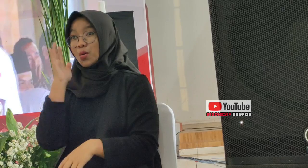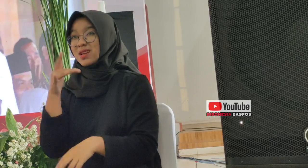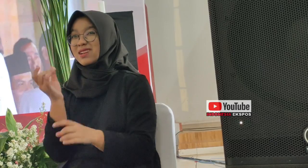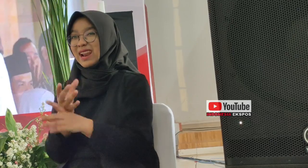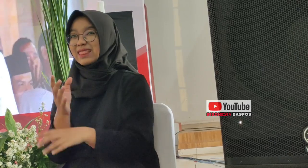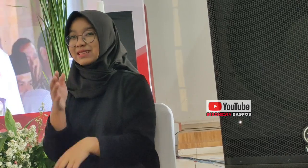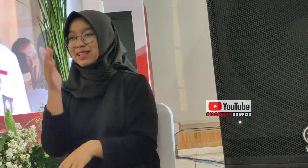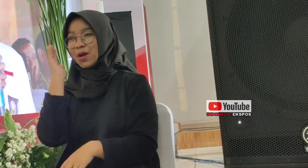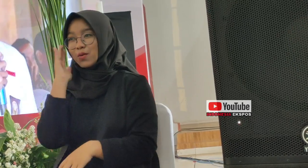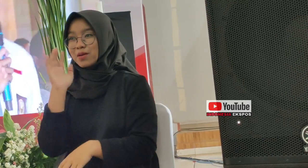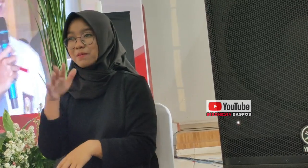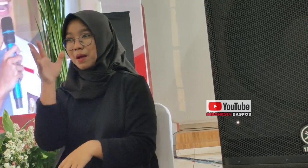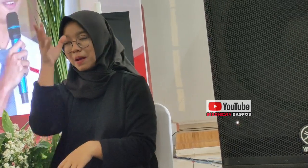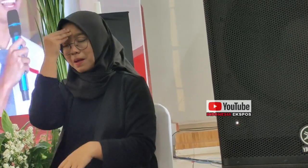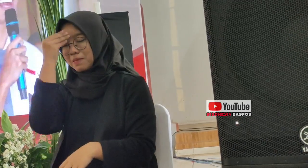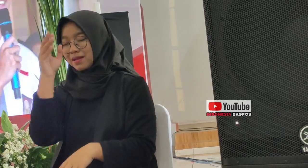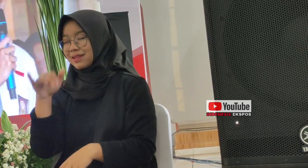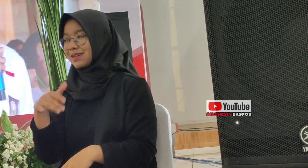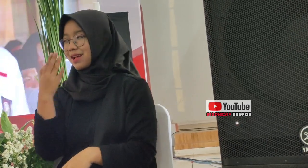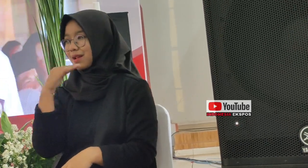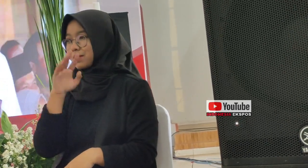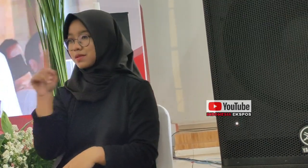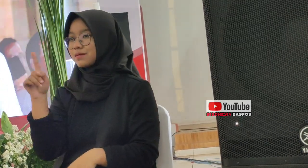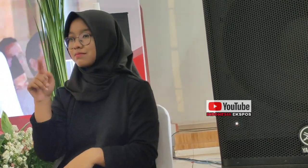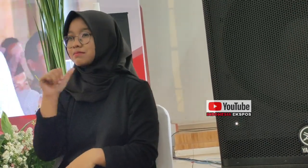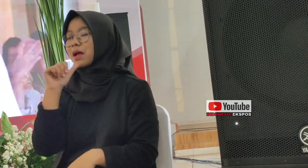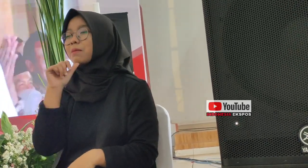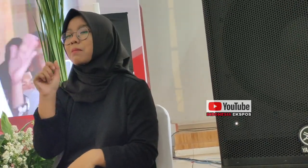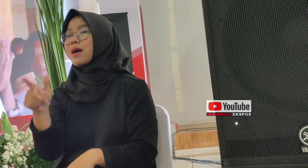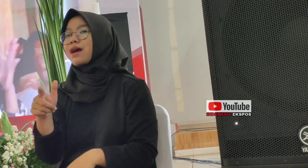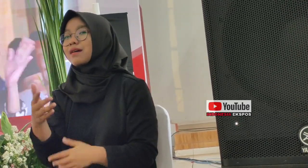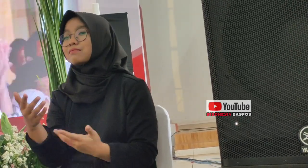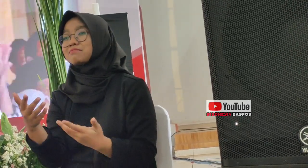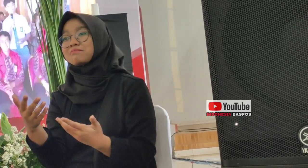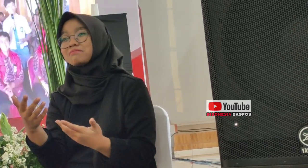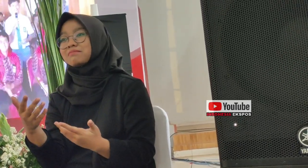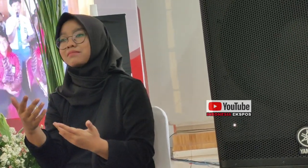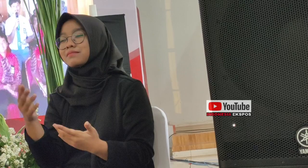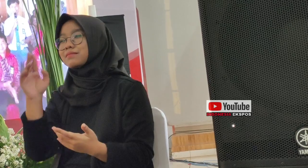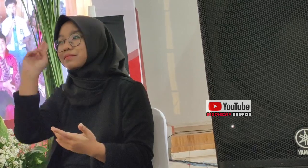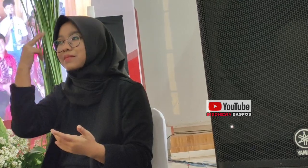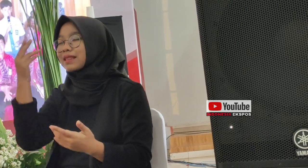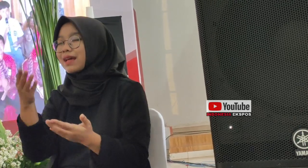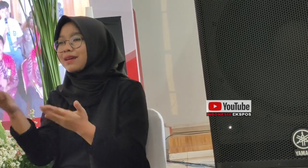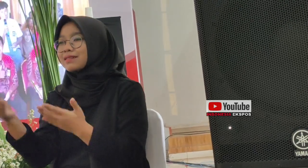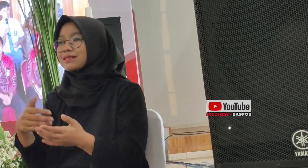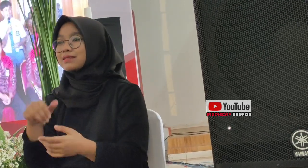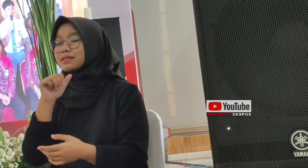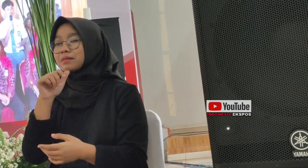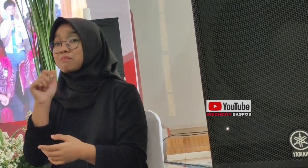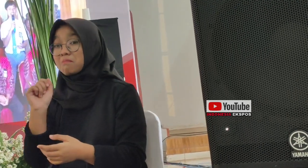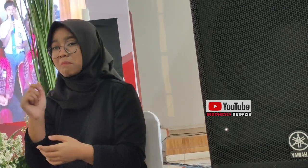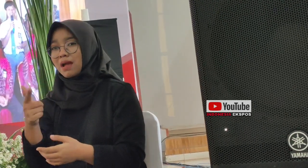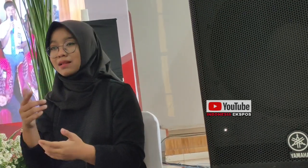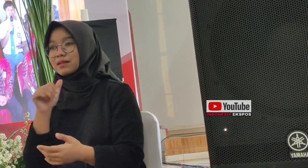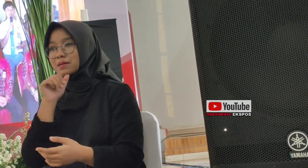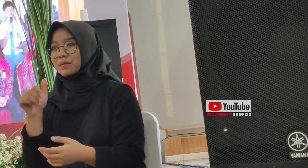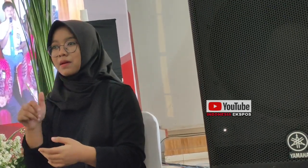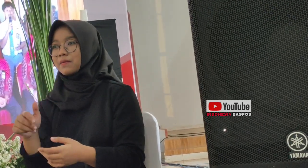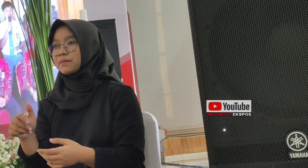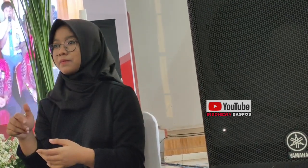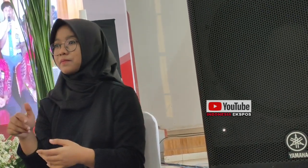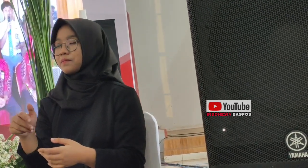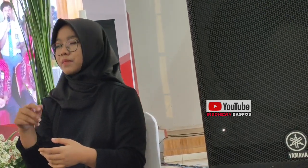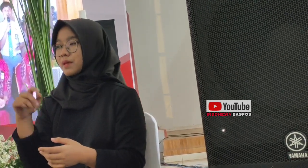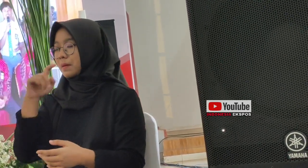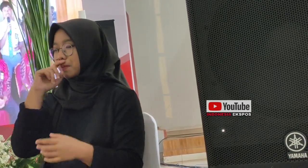ge. Iya. Paham, alhamdulillah, Pak. Sing bayar sapa? Iya. Bayar pemerintah. Sing bayar sapa?